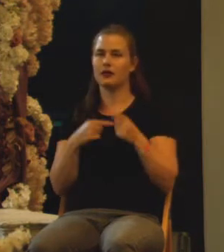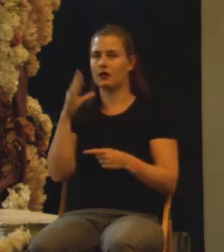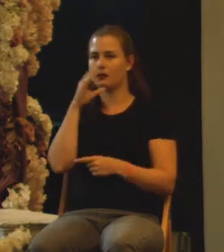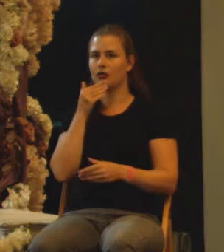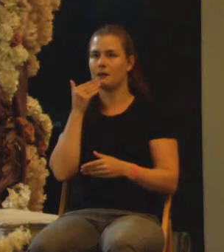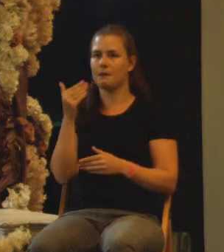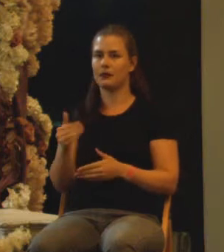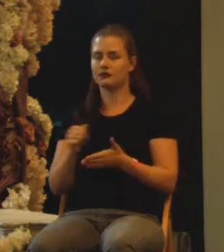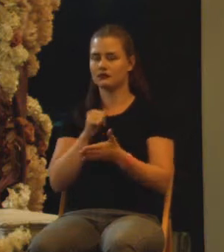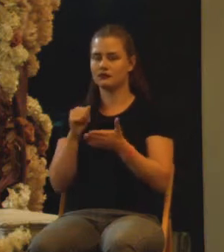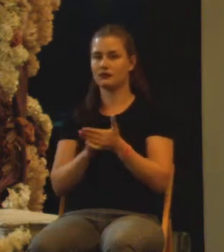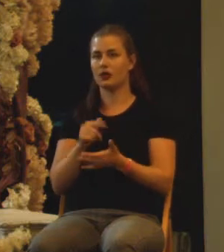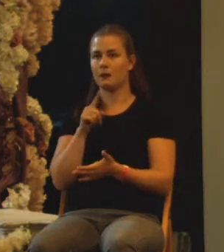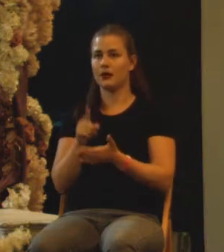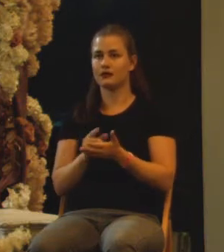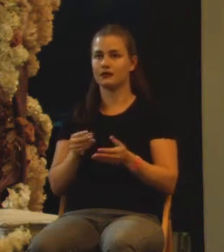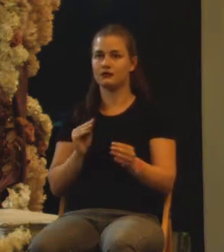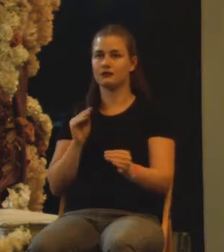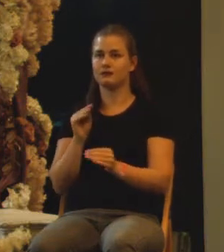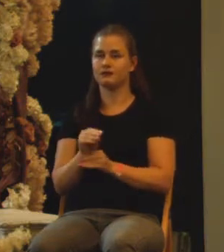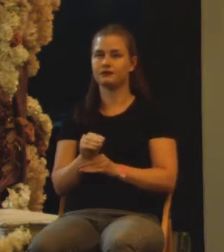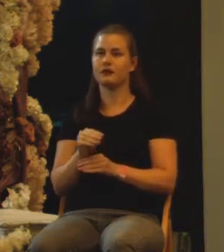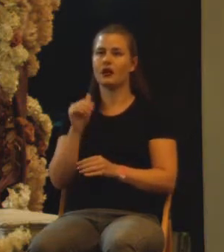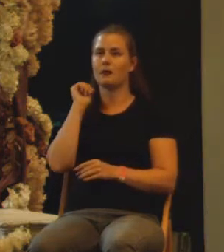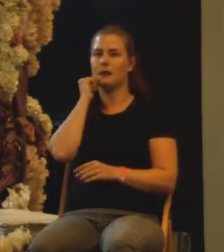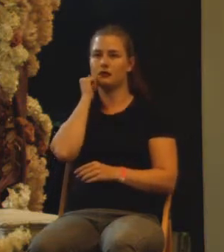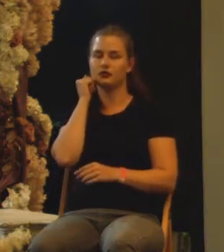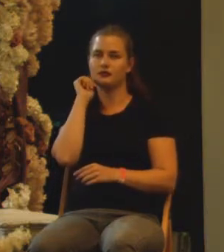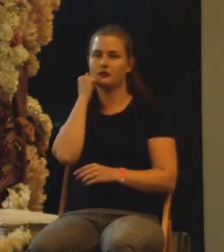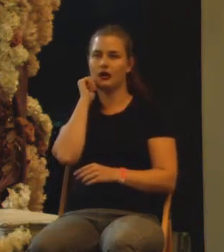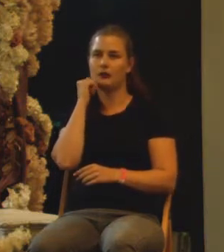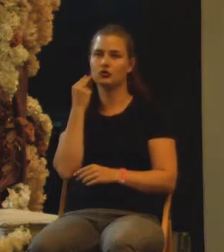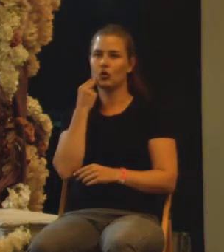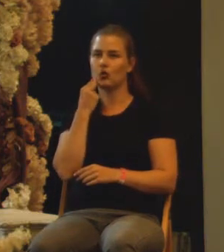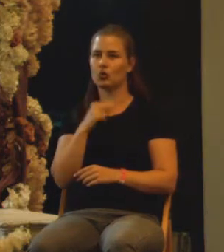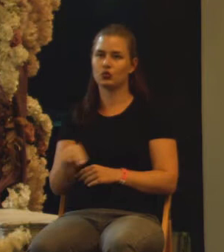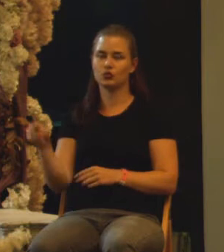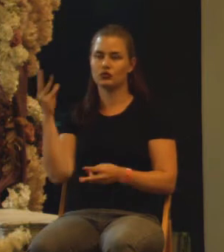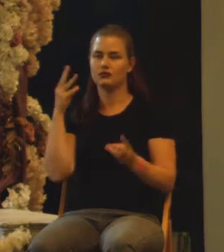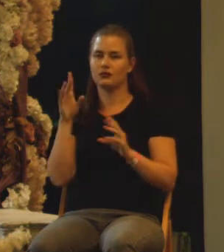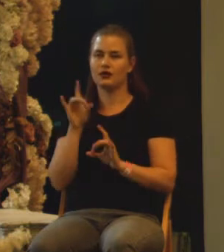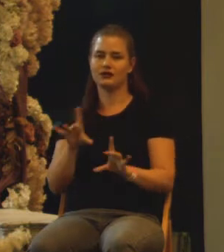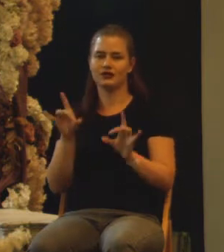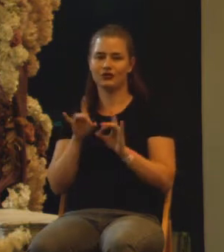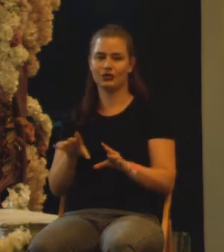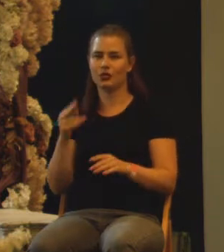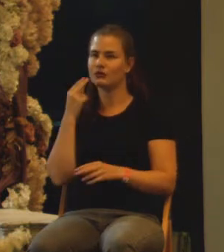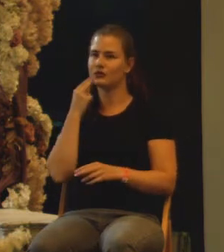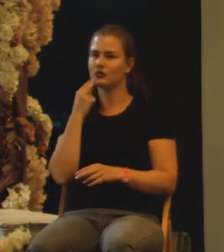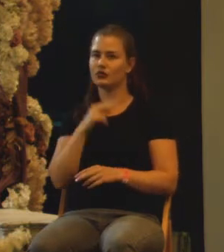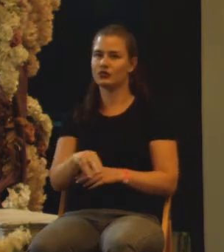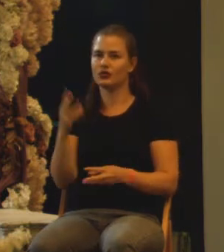спросить сертификат, вам обязаны его дать. Идем дальше. Бабушка. Бабушка – лучший маркетолог.